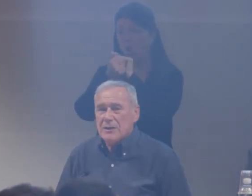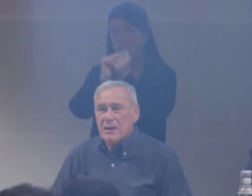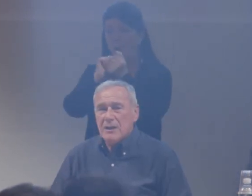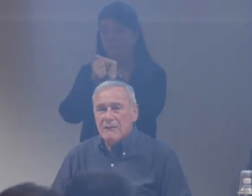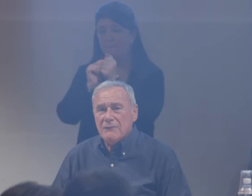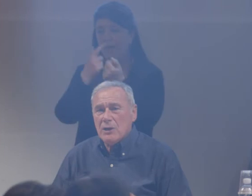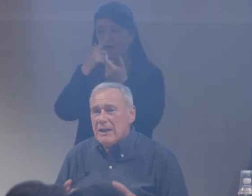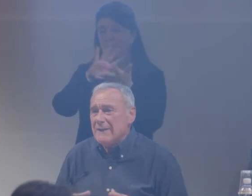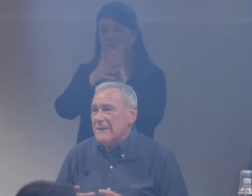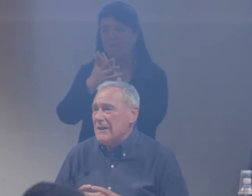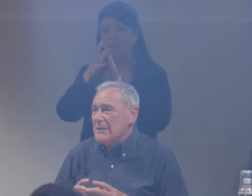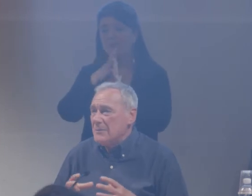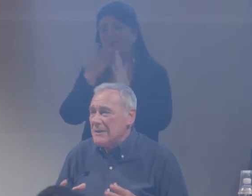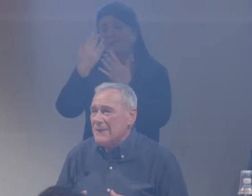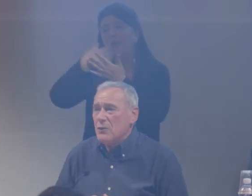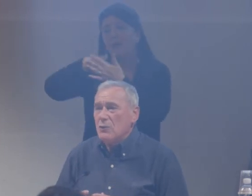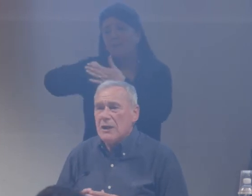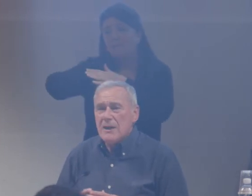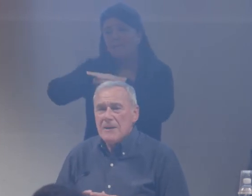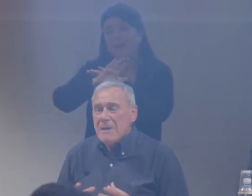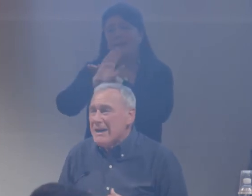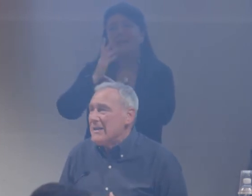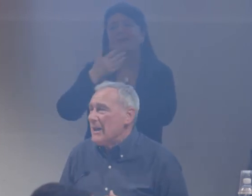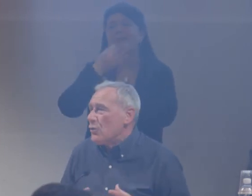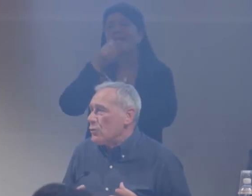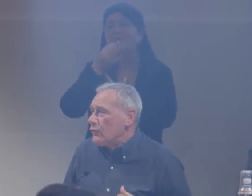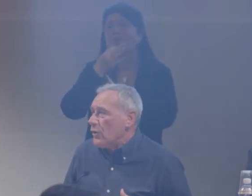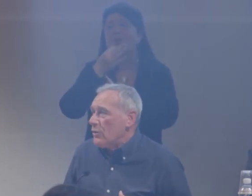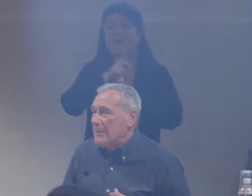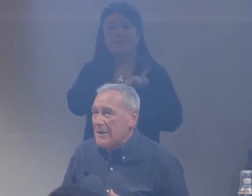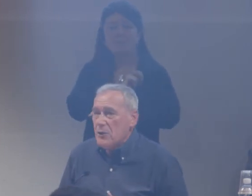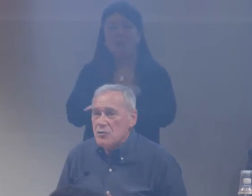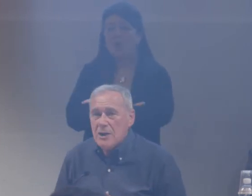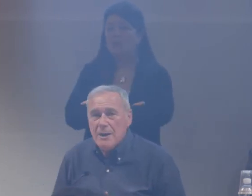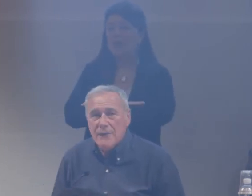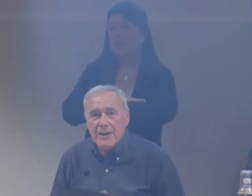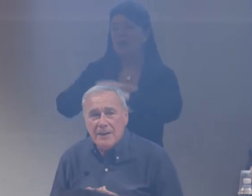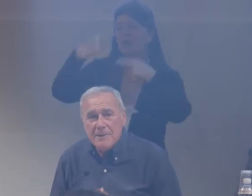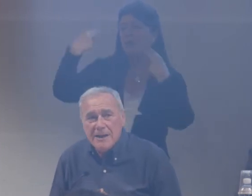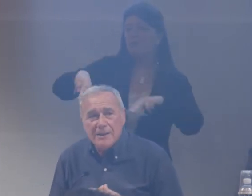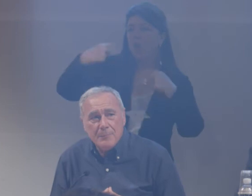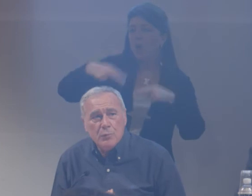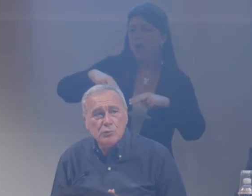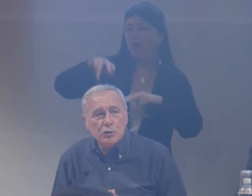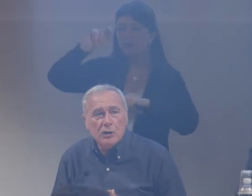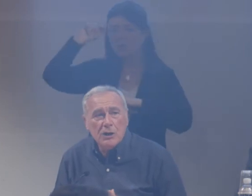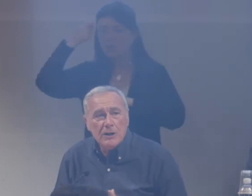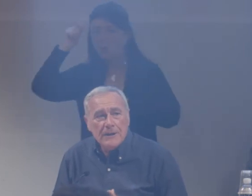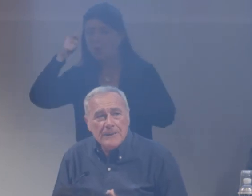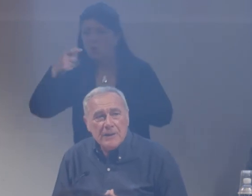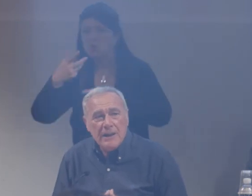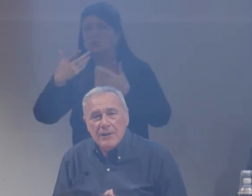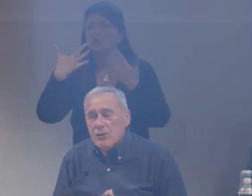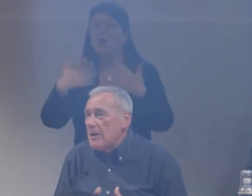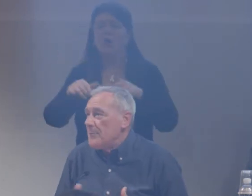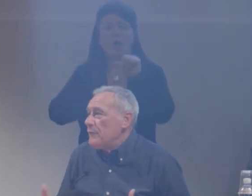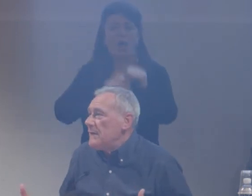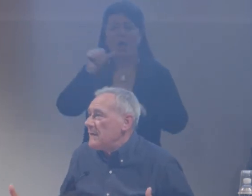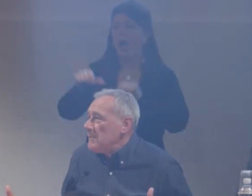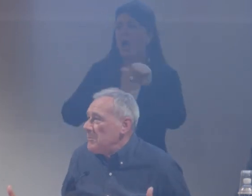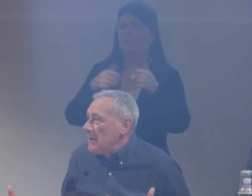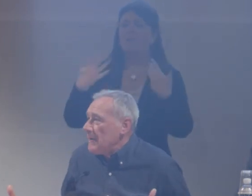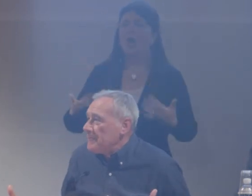metafora della violenza, dell'intimidazione, ma anche della corruzione, perché oggi la mafia è cambiata al punto che non è